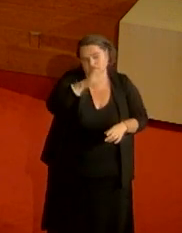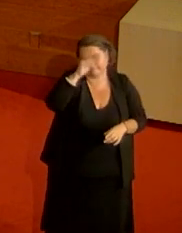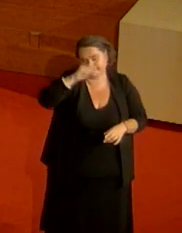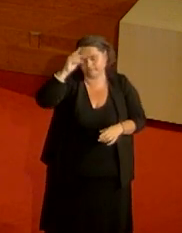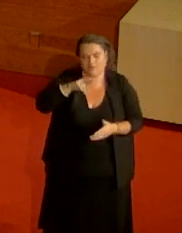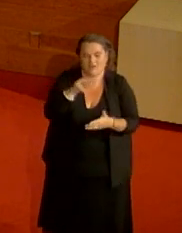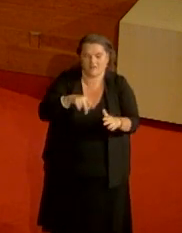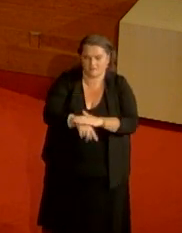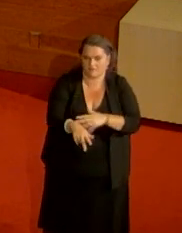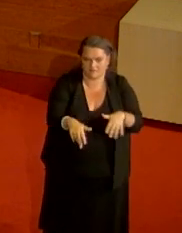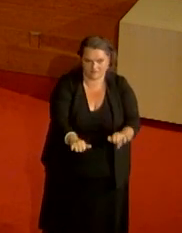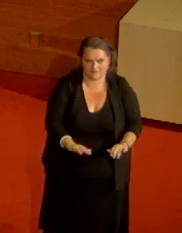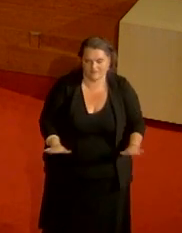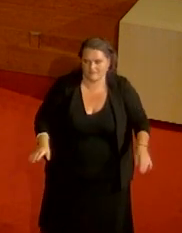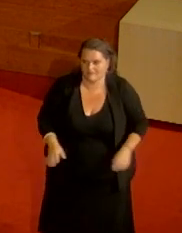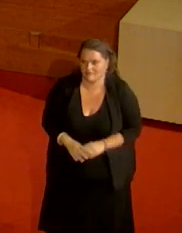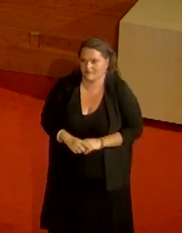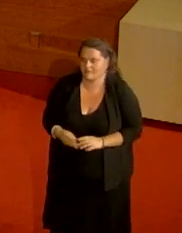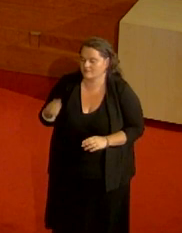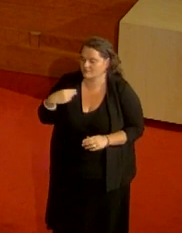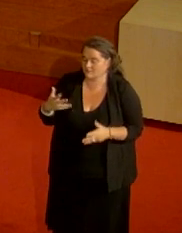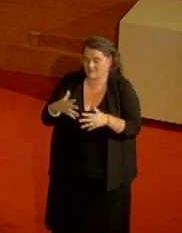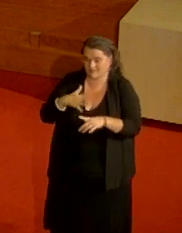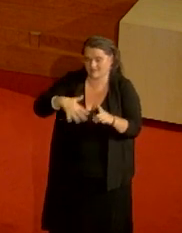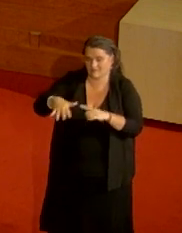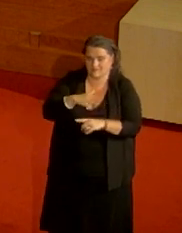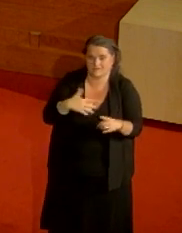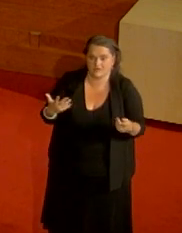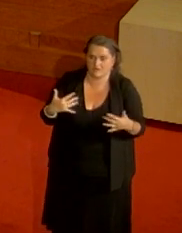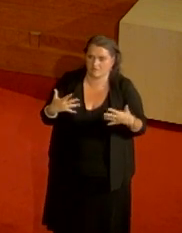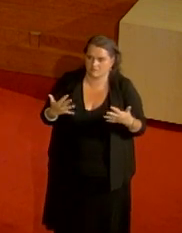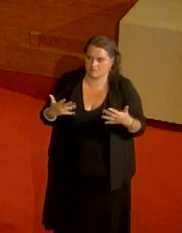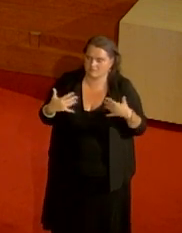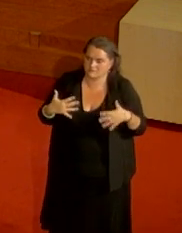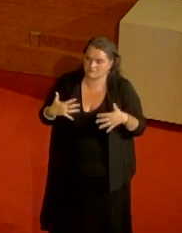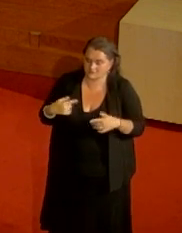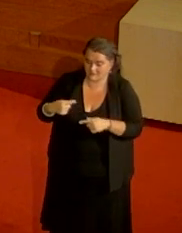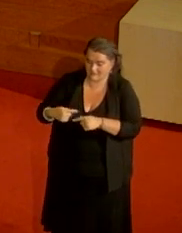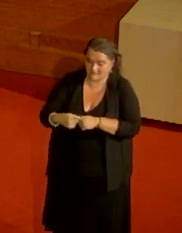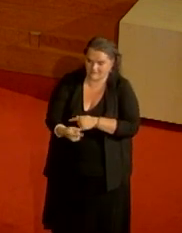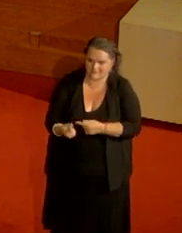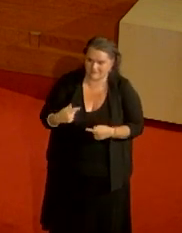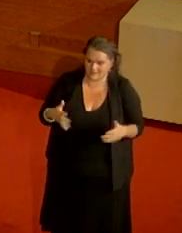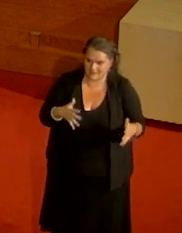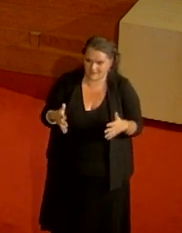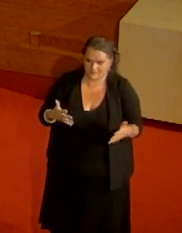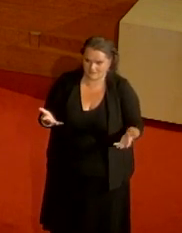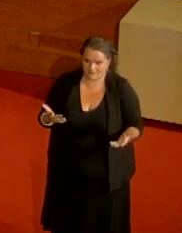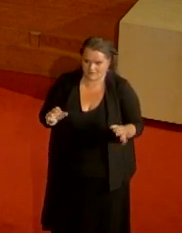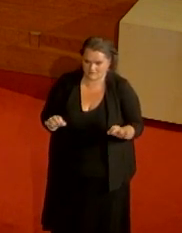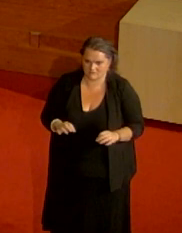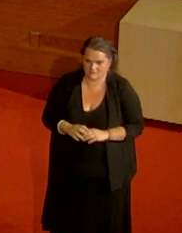predominado por esa aceleración que os comentaba bajo esas rutinas de la prisa que parecen caracterizar la época